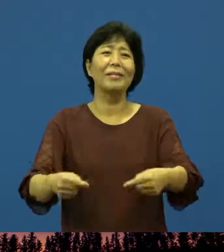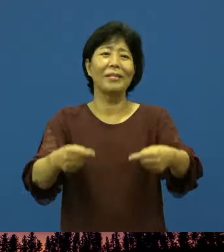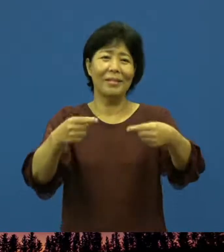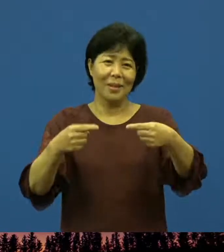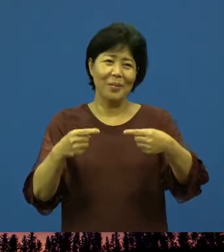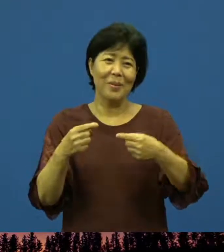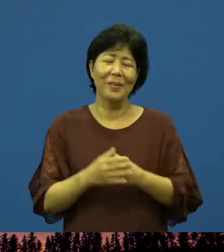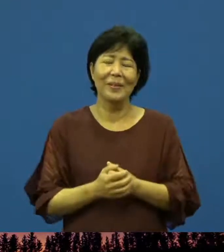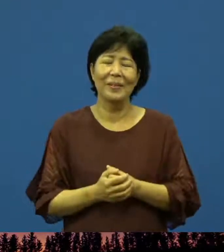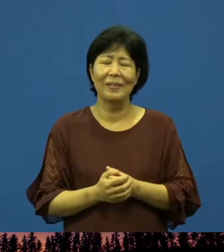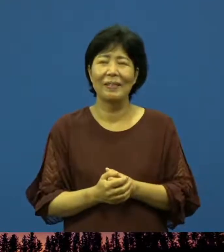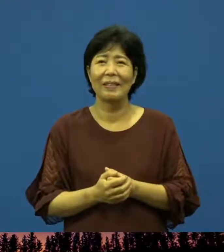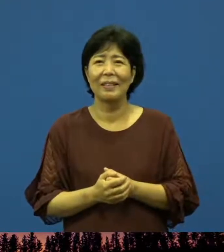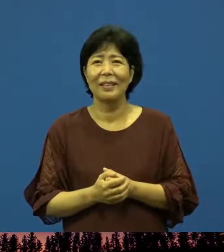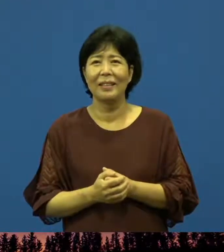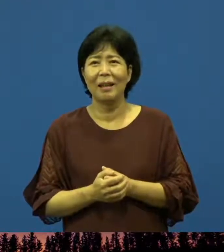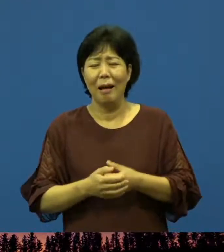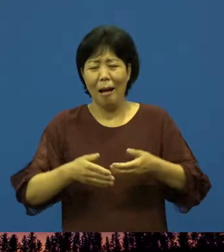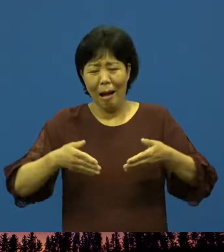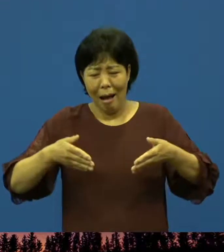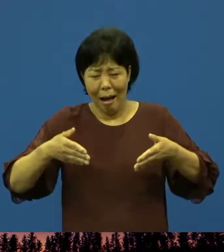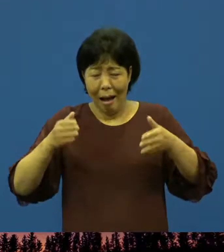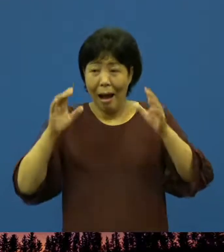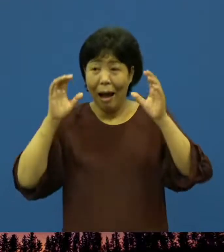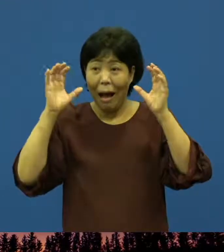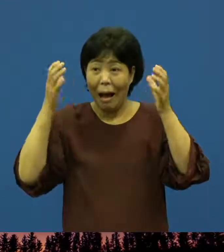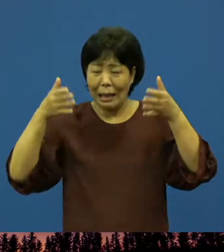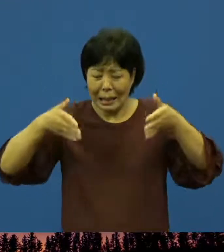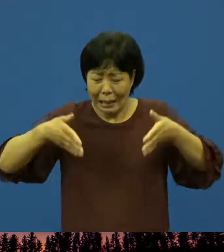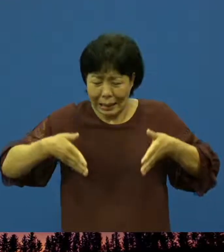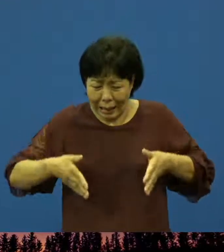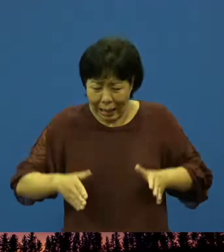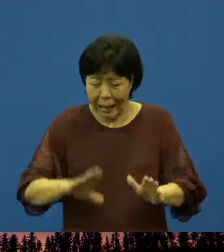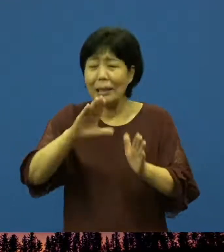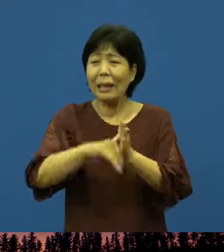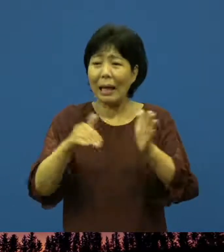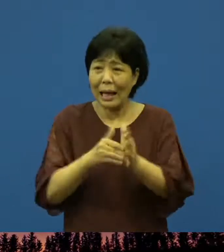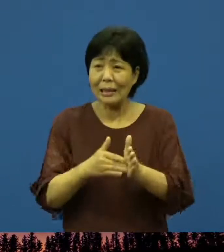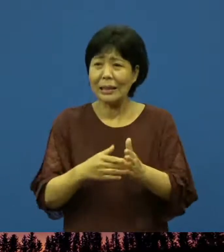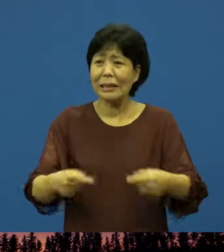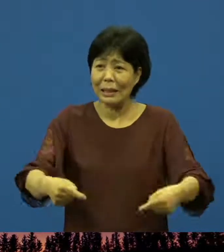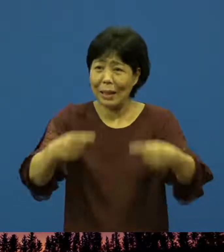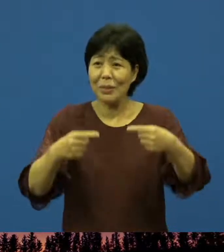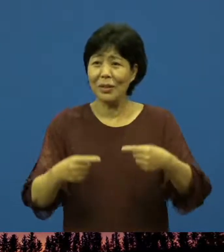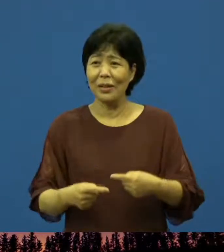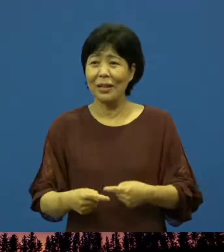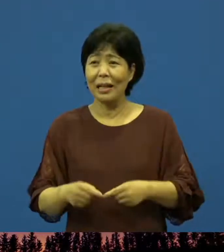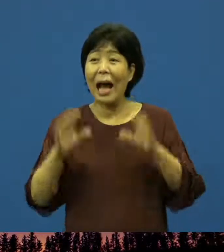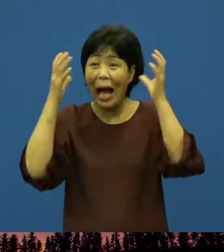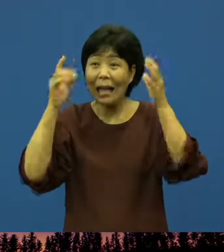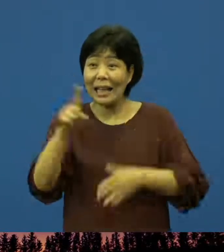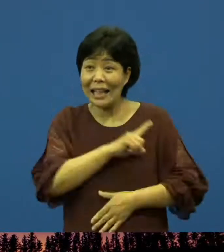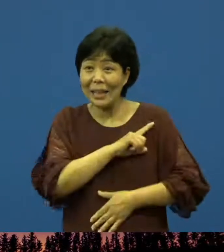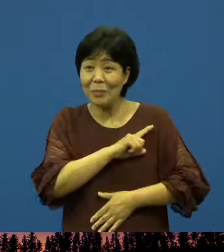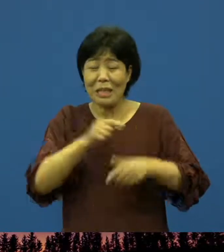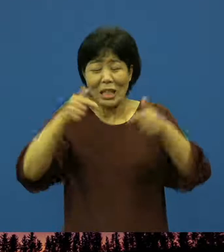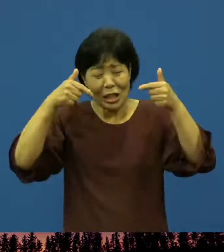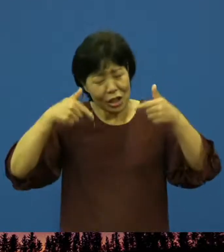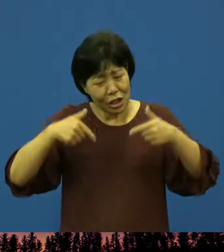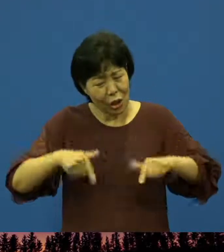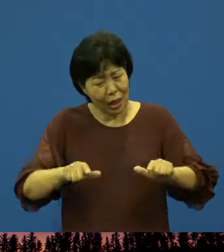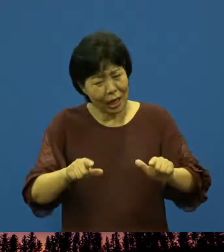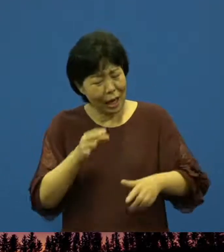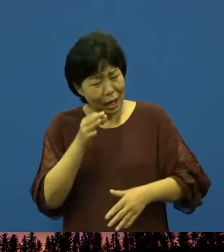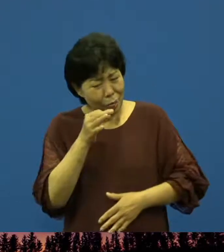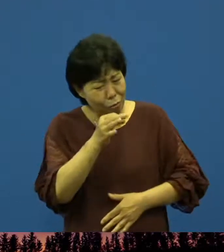사랑하고 그래서 임신 거의 만삭까지 그 아이 이름을 일컬어 철화라 해라는 정도로 그냥